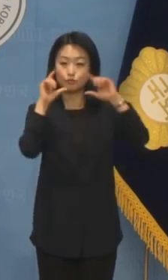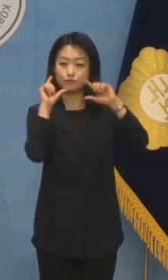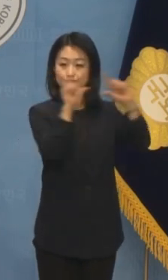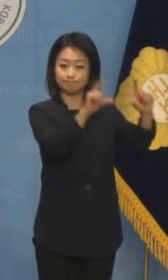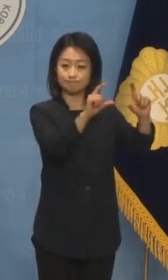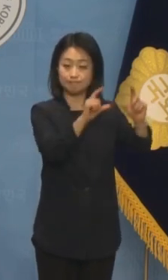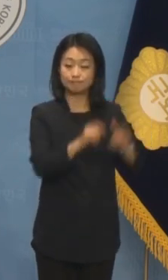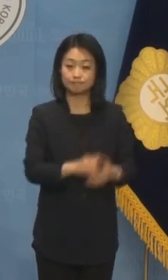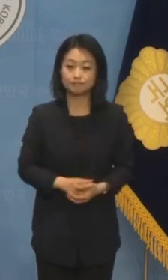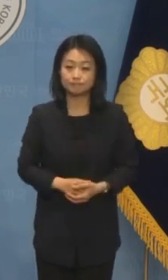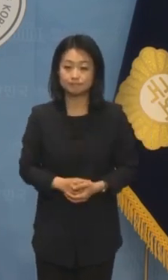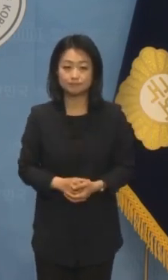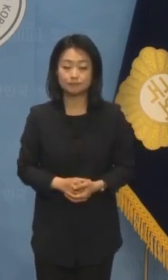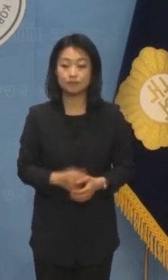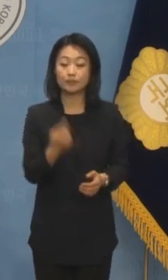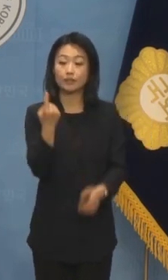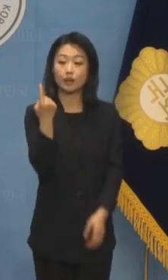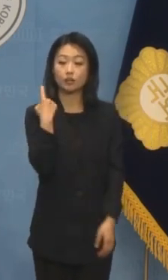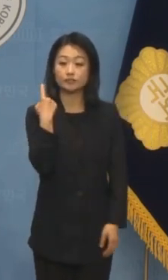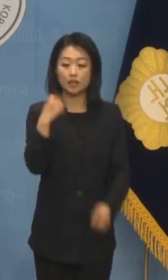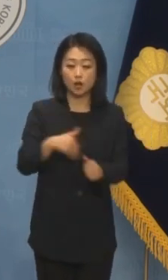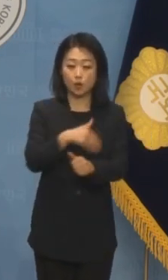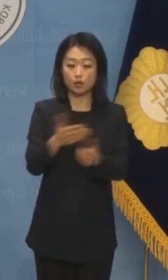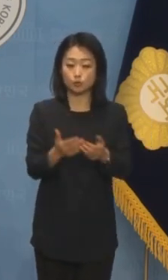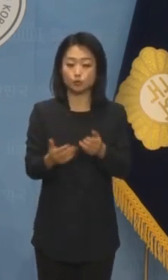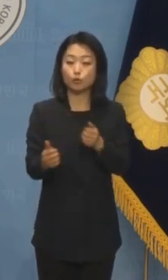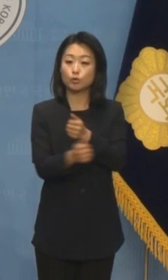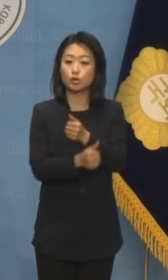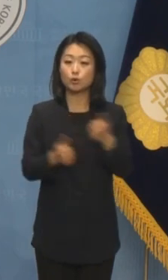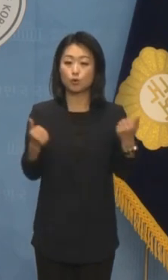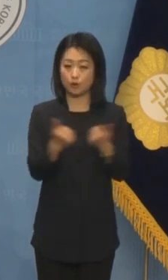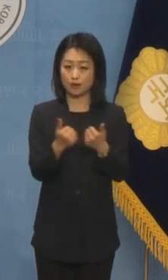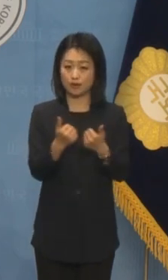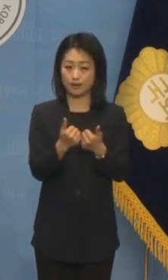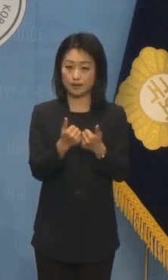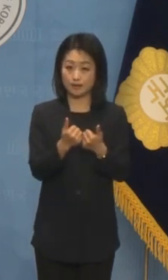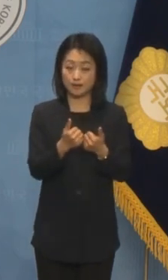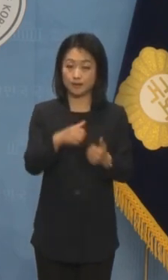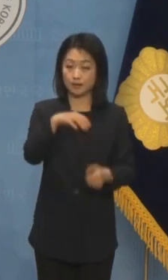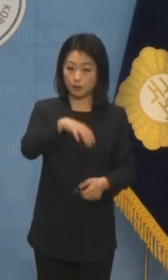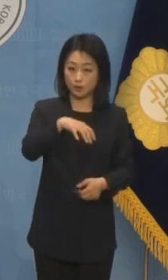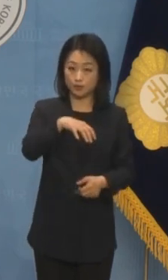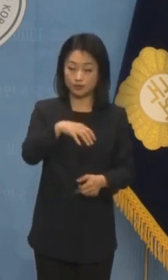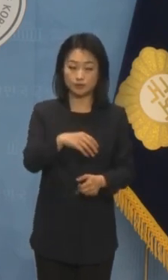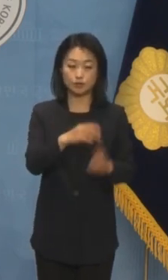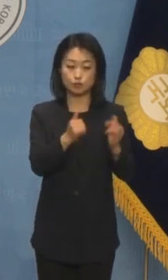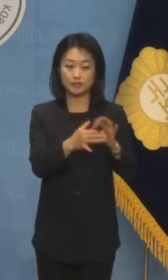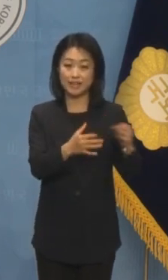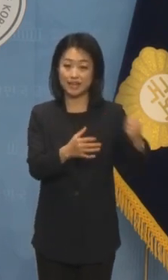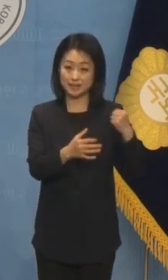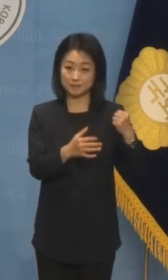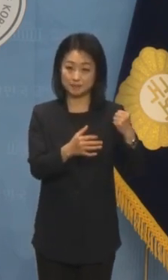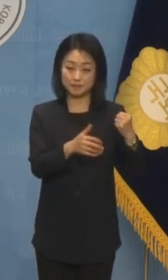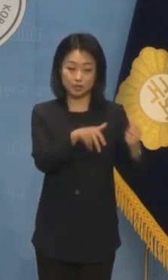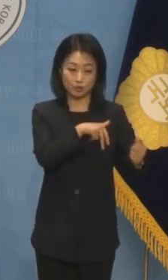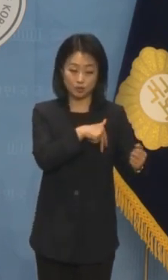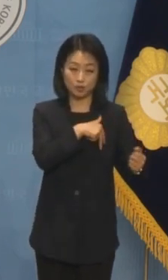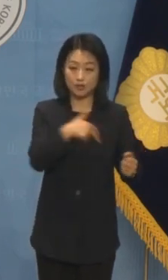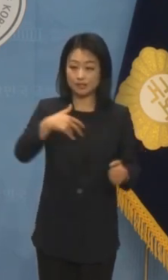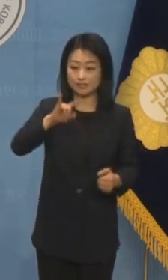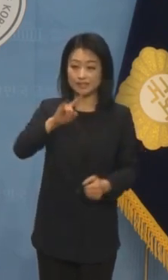규탄합니다. 어제 환경노동위원회 전체 회의에 국민의힘 소속 의원들이 최상병 특검법